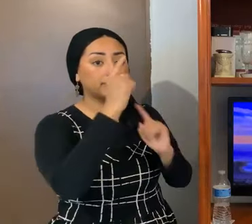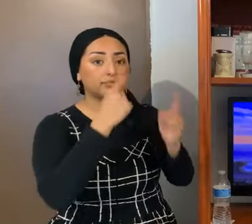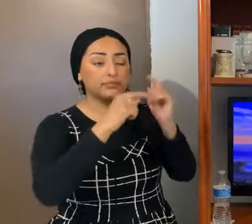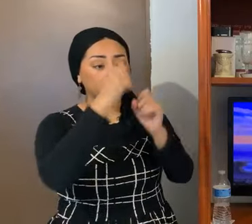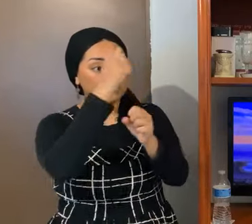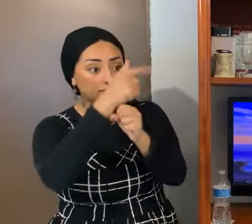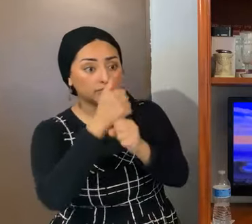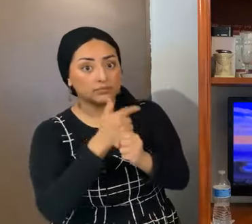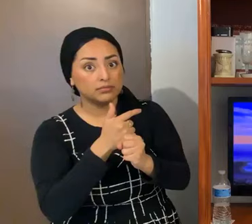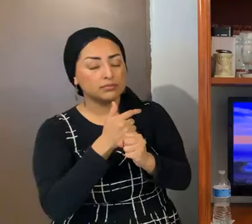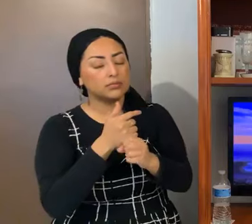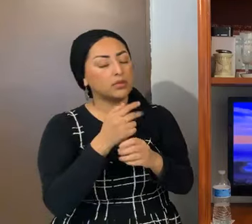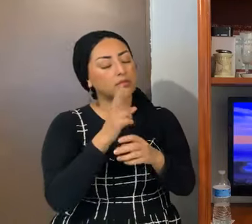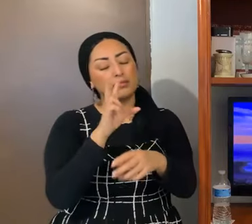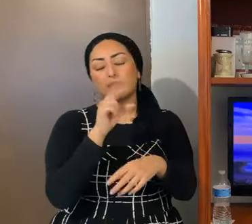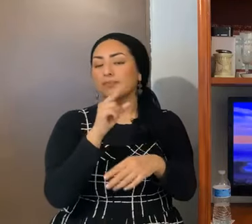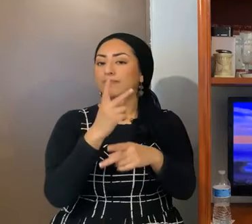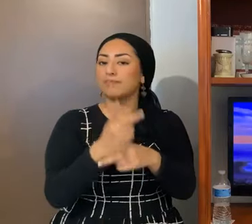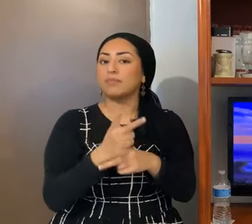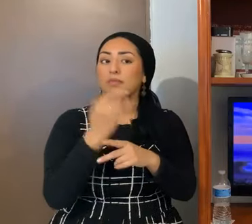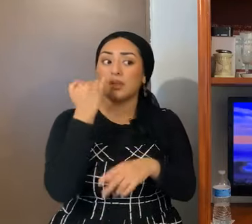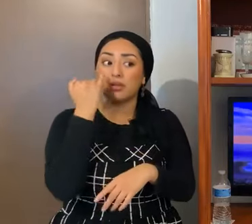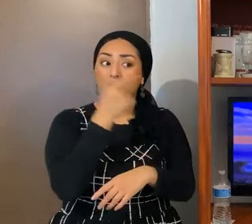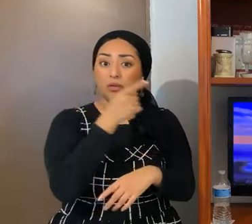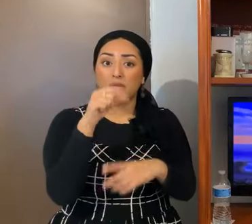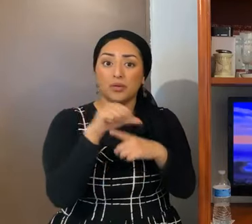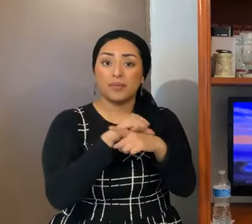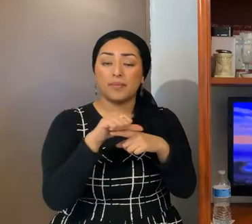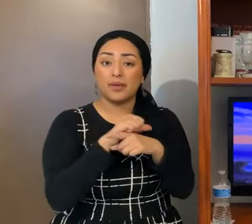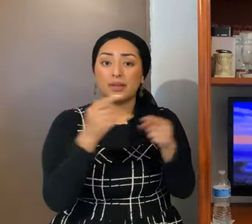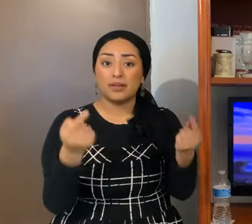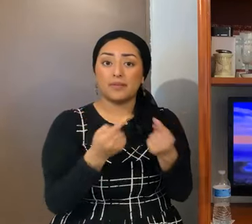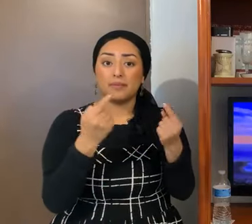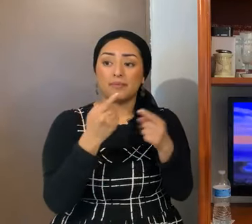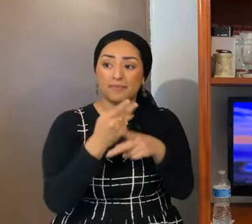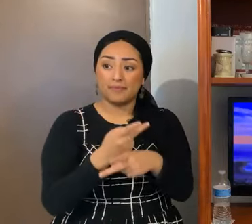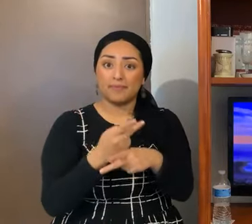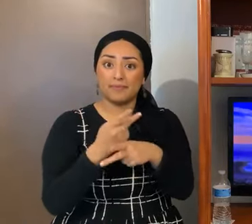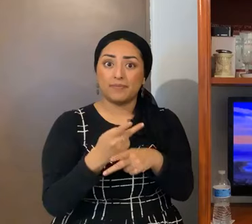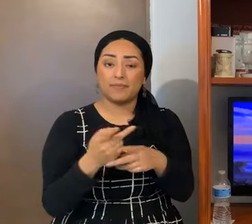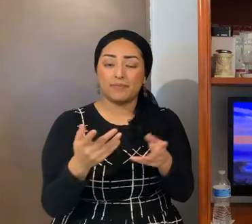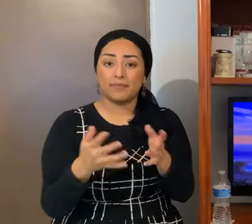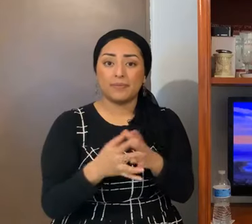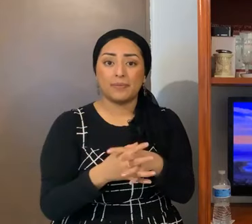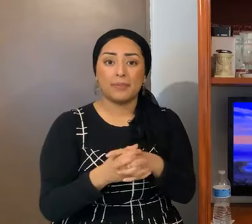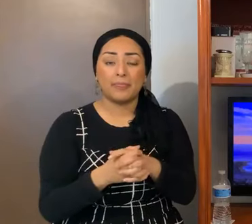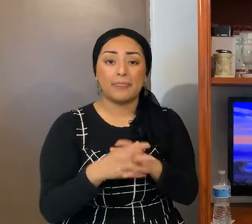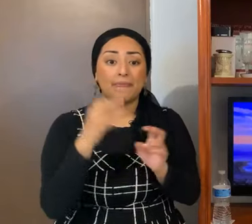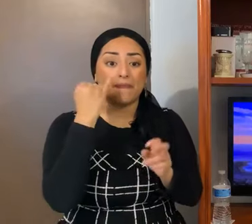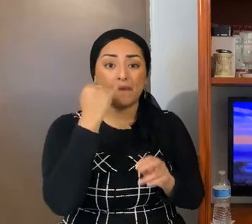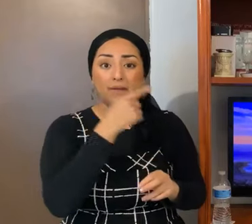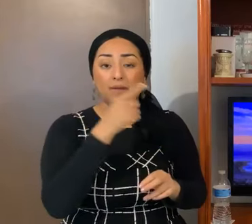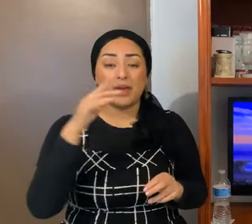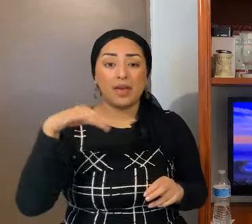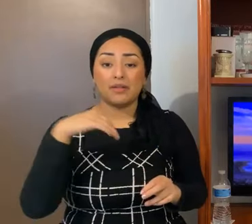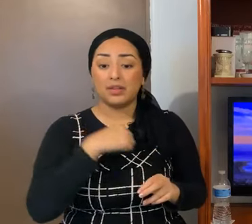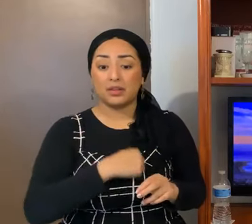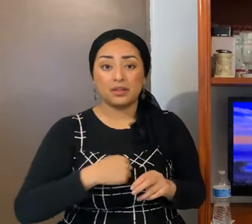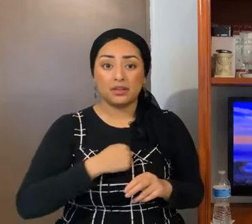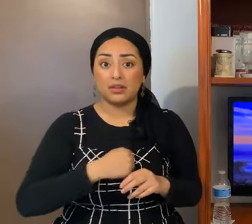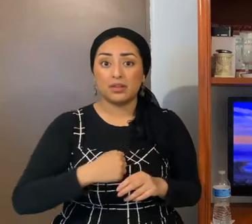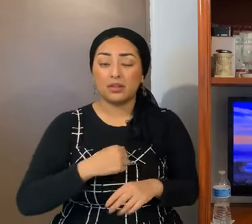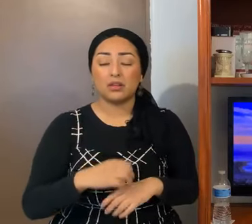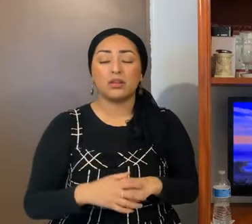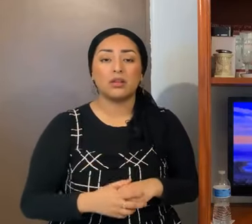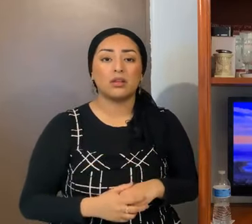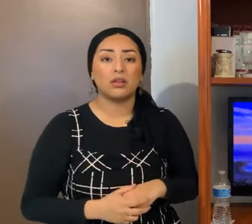pecados. Cuidado, cuidado. Si alguien ha cometido esto, tenga cuidado, porque si no se ha arrepentido, si no se arrepiente ya,